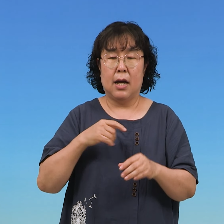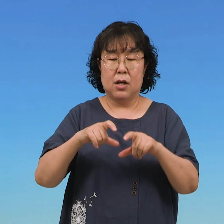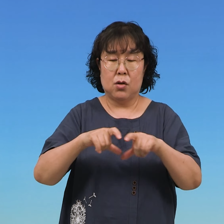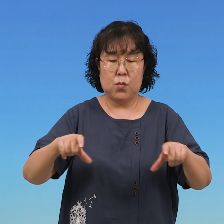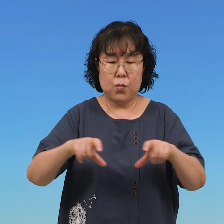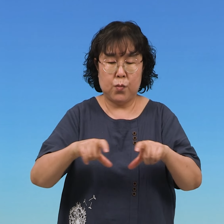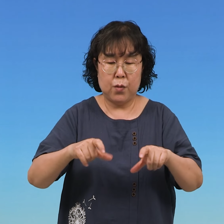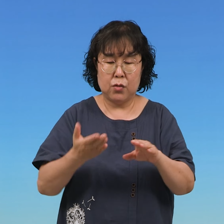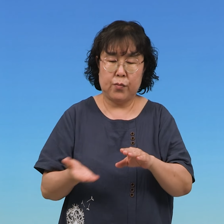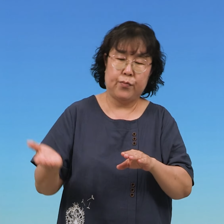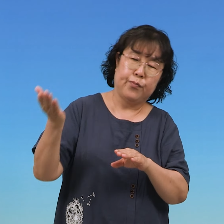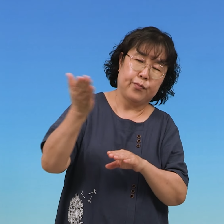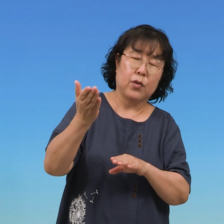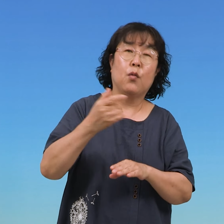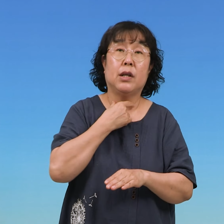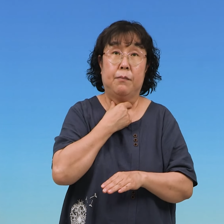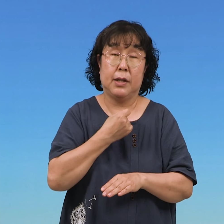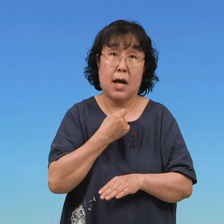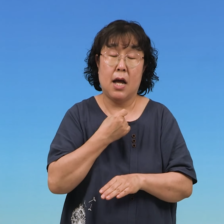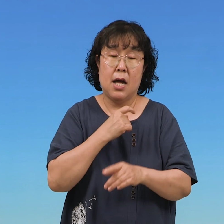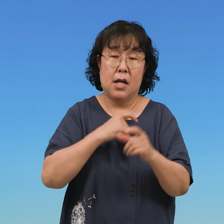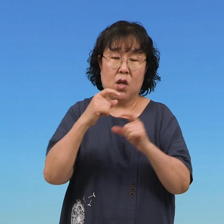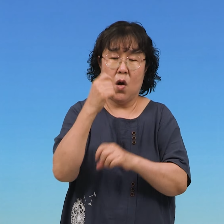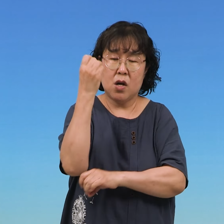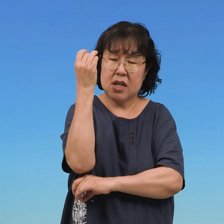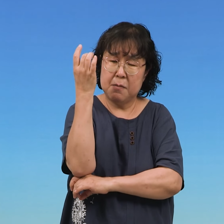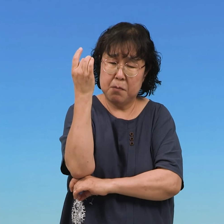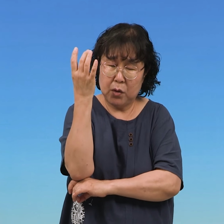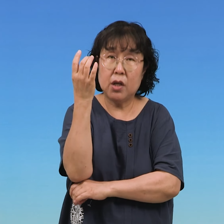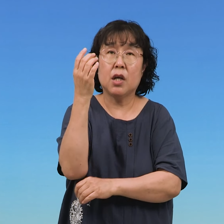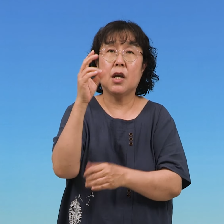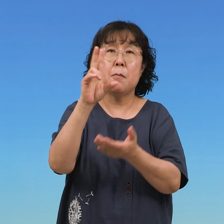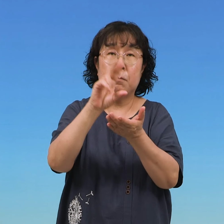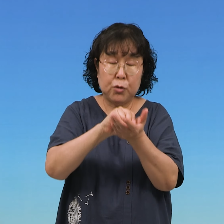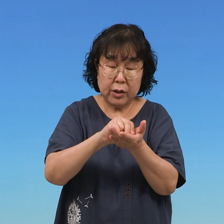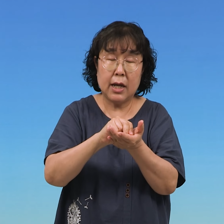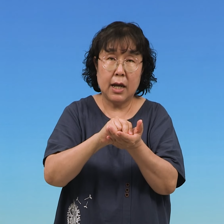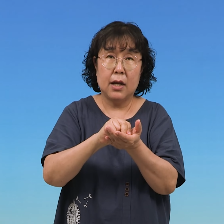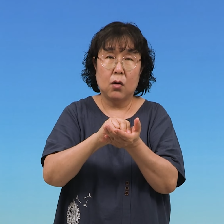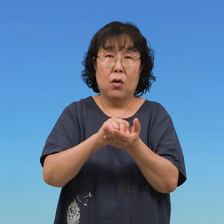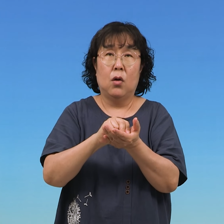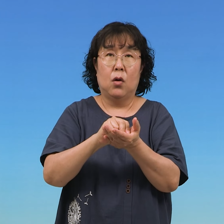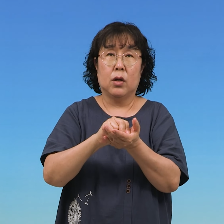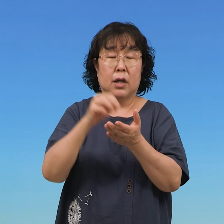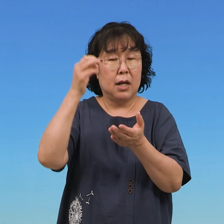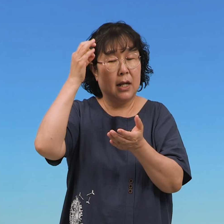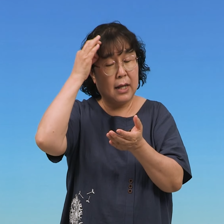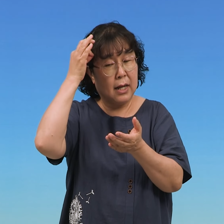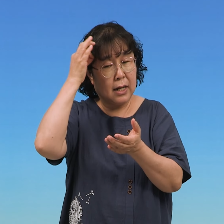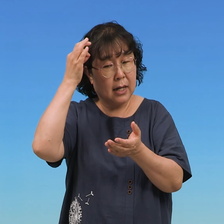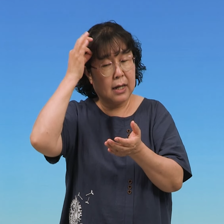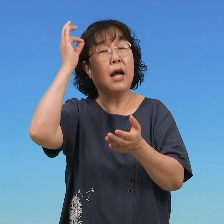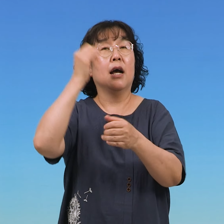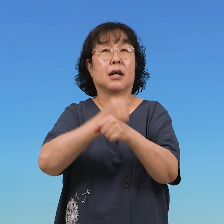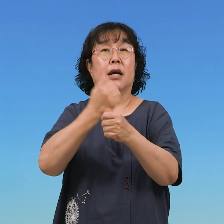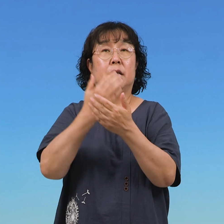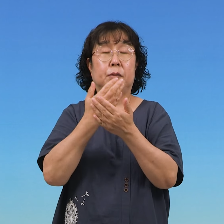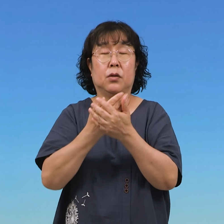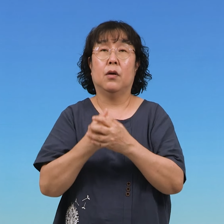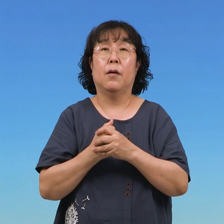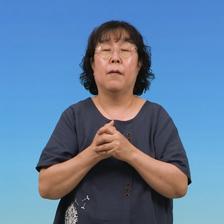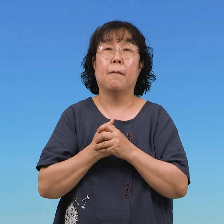높이자고요. 더 근원적인 문제, 더 본질적인 문제. 이 수가성 여인이 나한테 물 한 잔 달라고